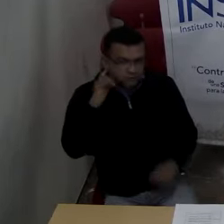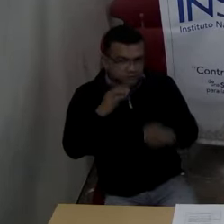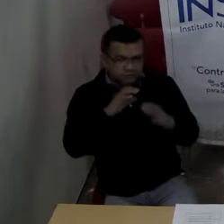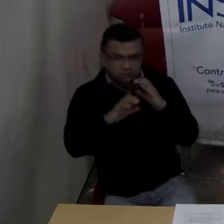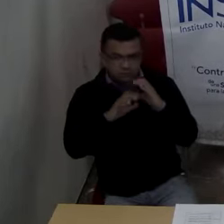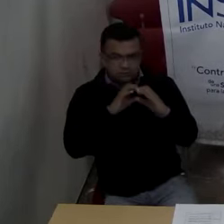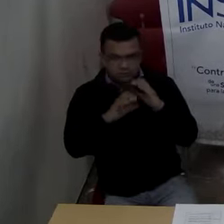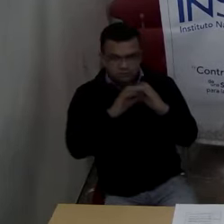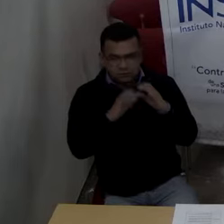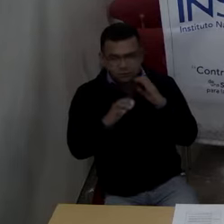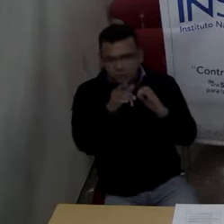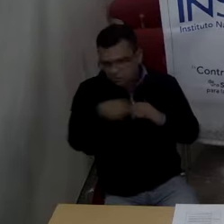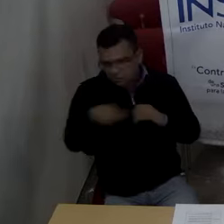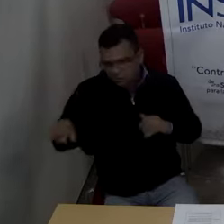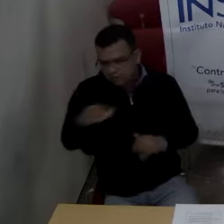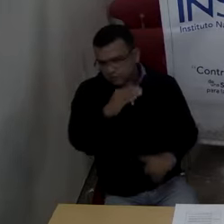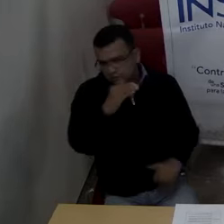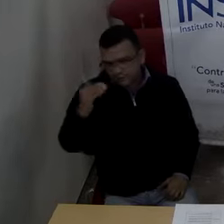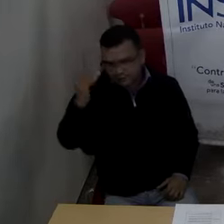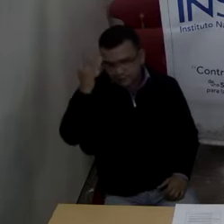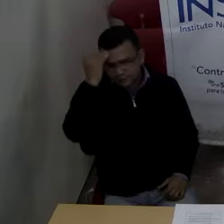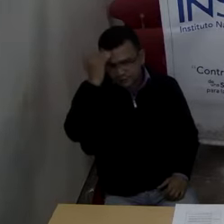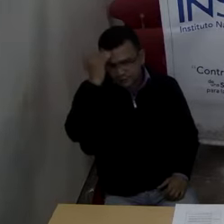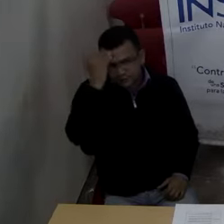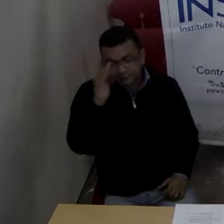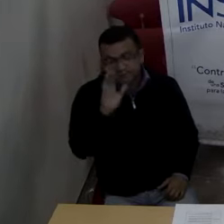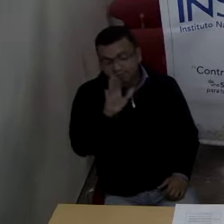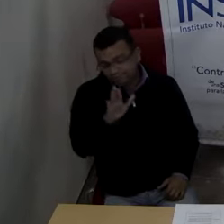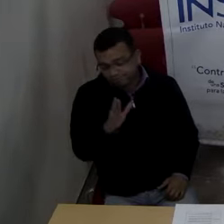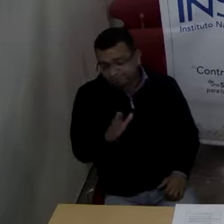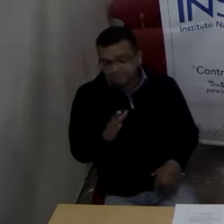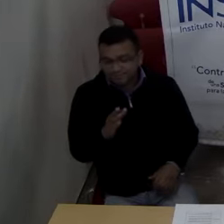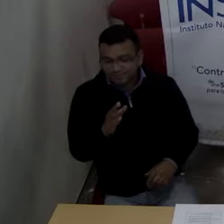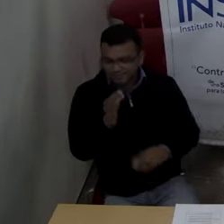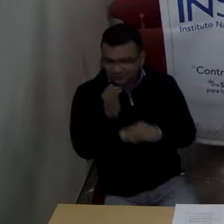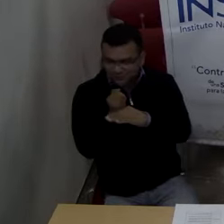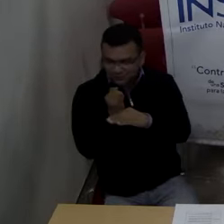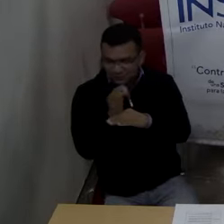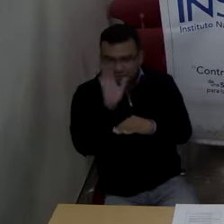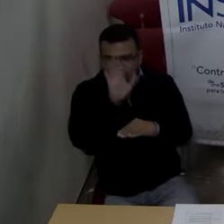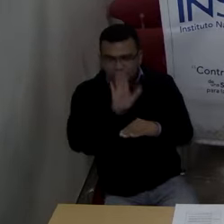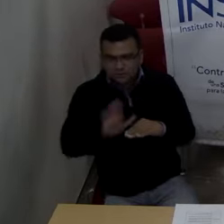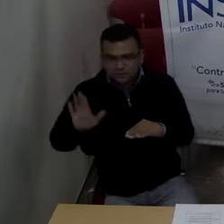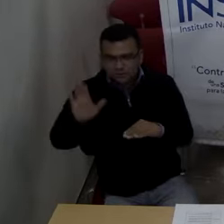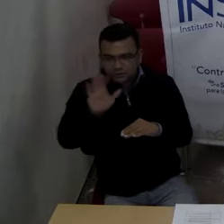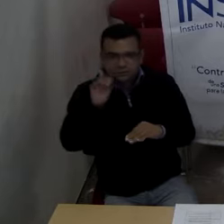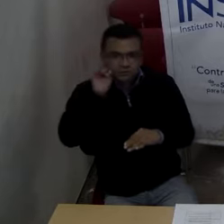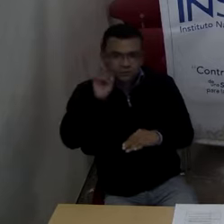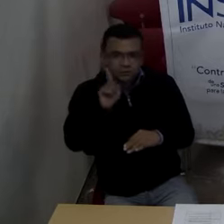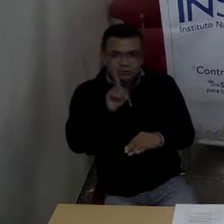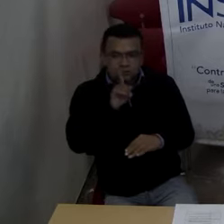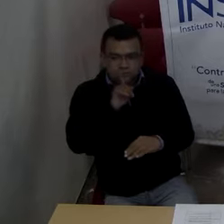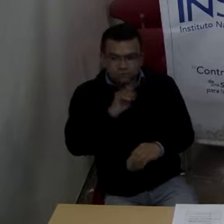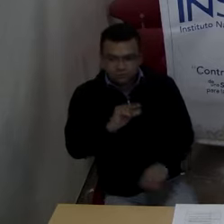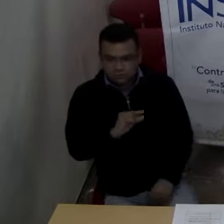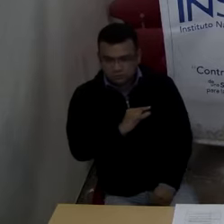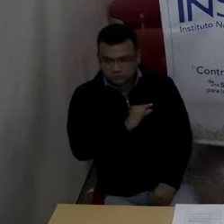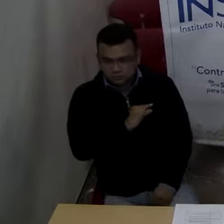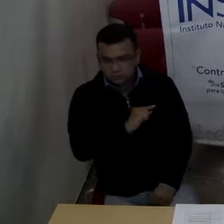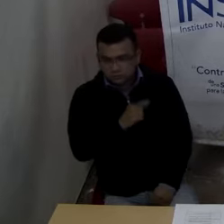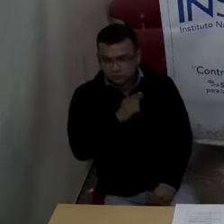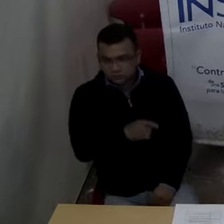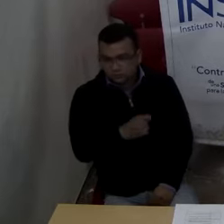Como es de su conocimiento, el Instituto Nacional para Sordos Sin SOR se muestra interesado y está